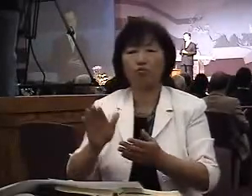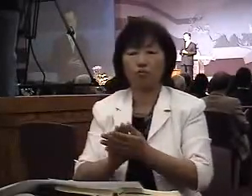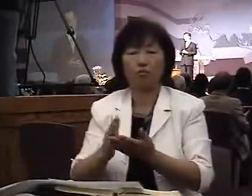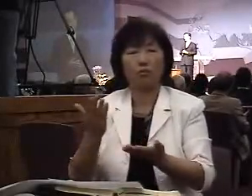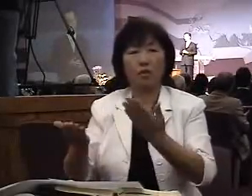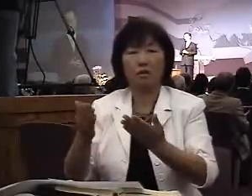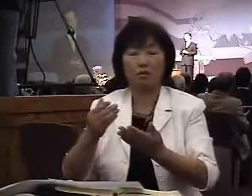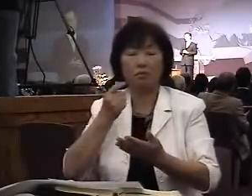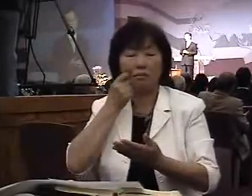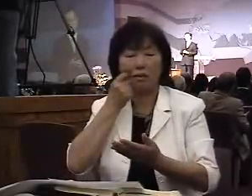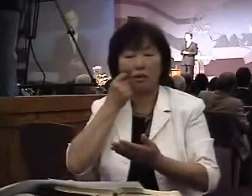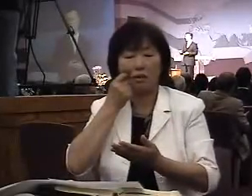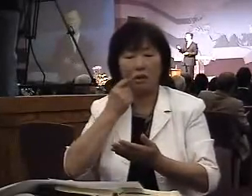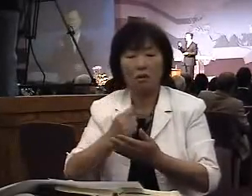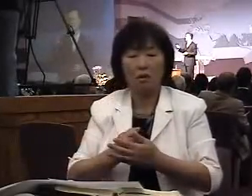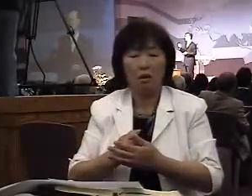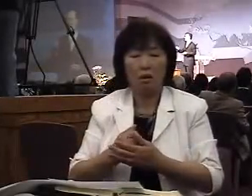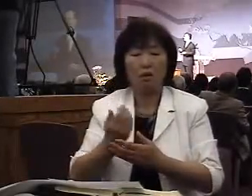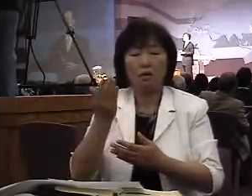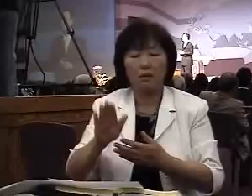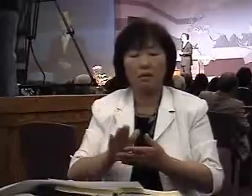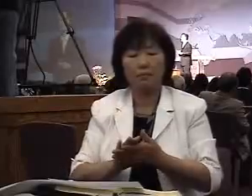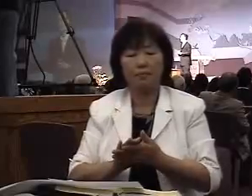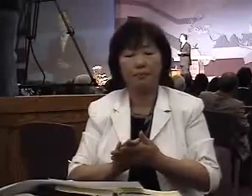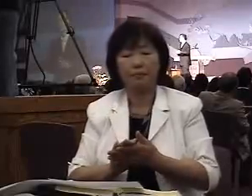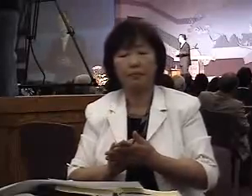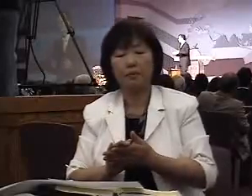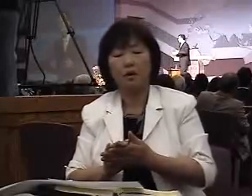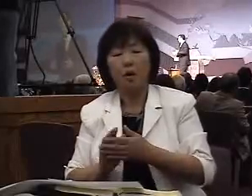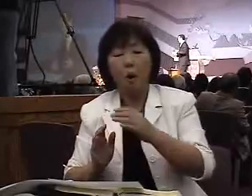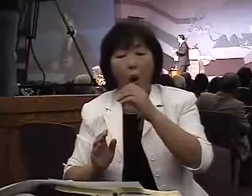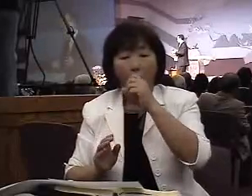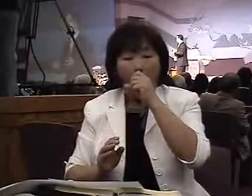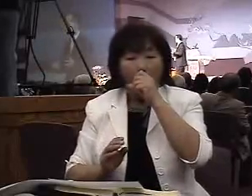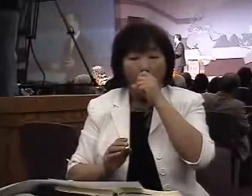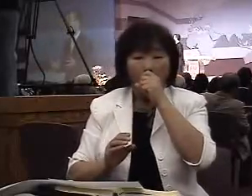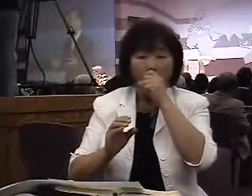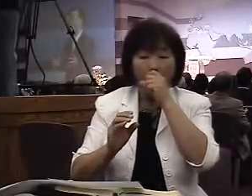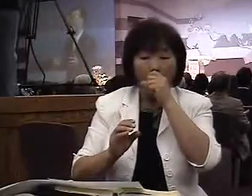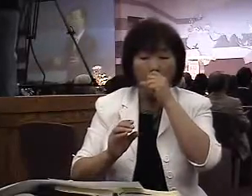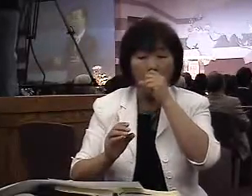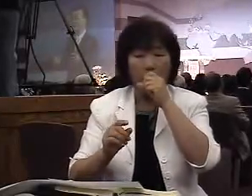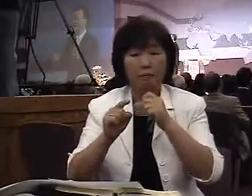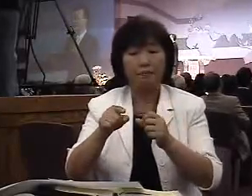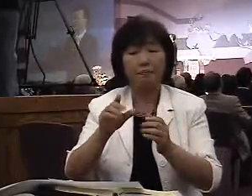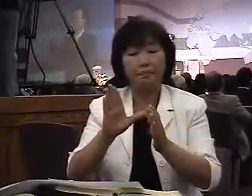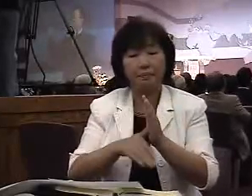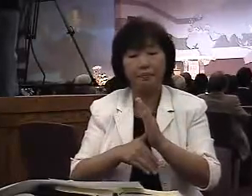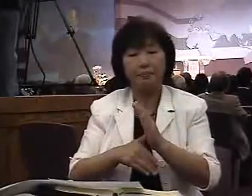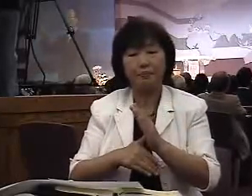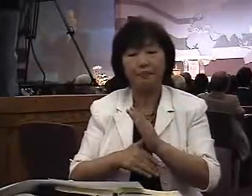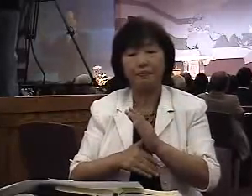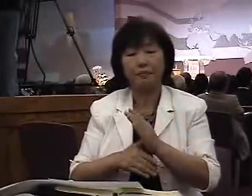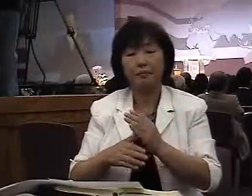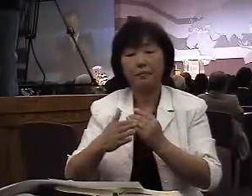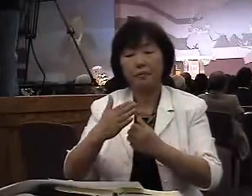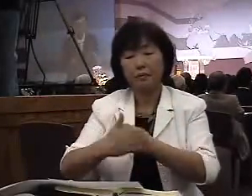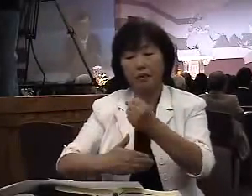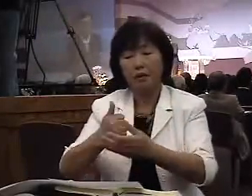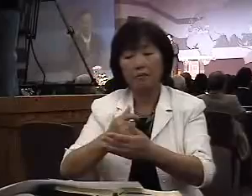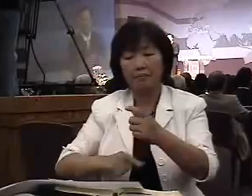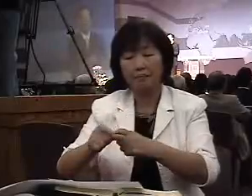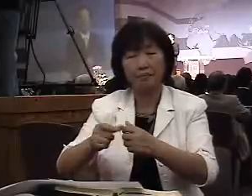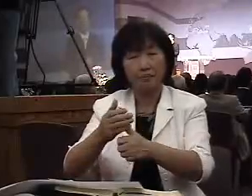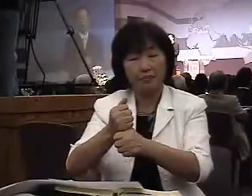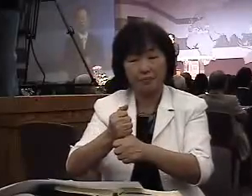없습니다. 그러나 우리가 컨트롤할 수 있는 것은 그때에 하나님을 더욱더 붙잡고